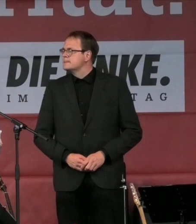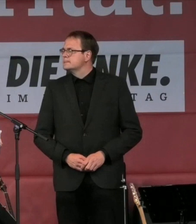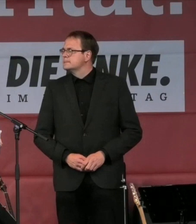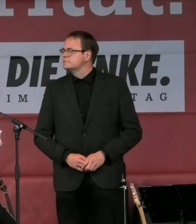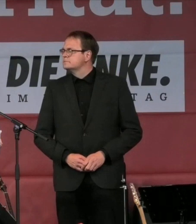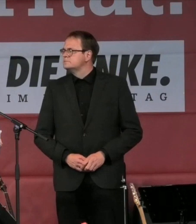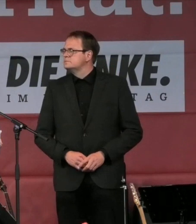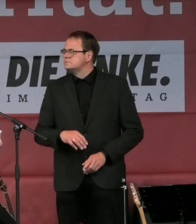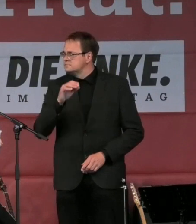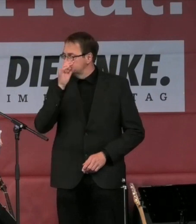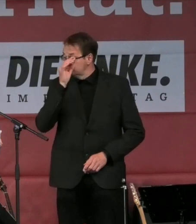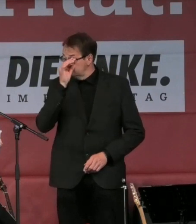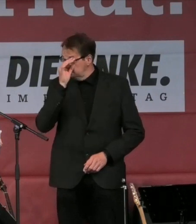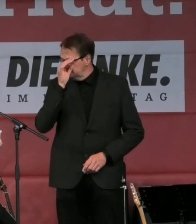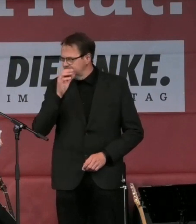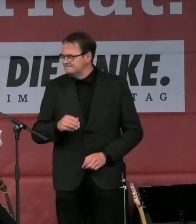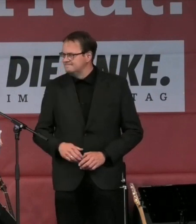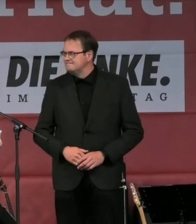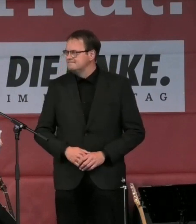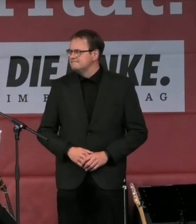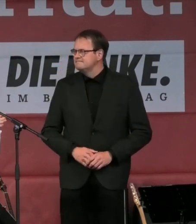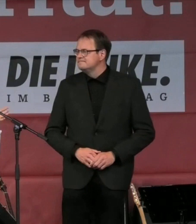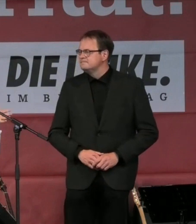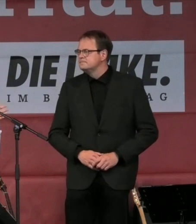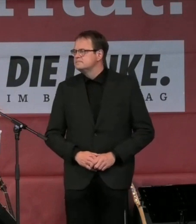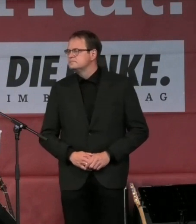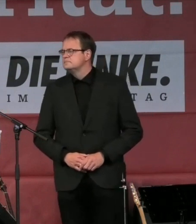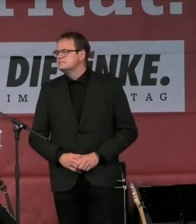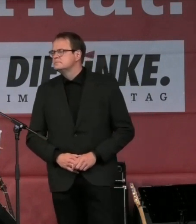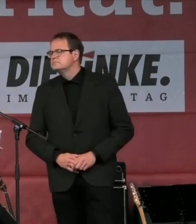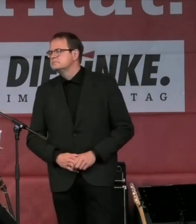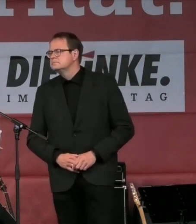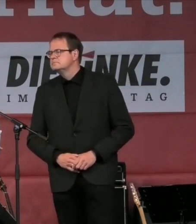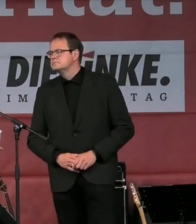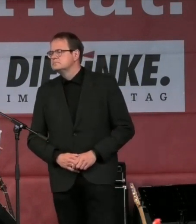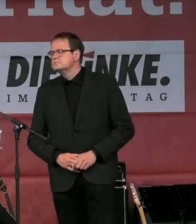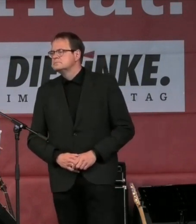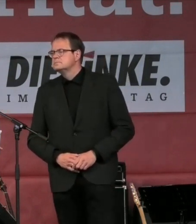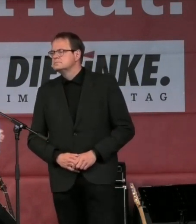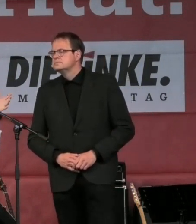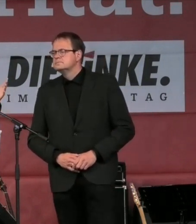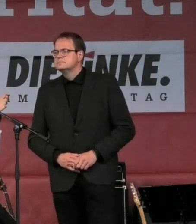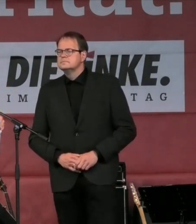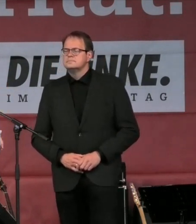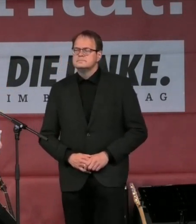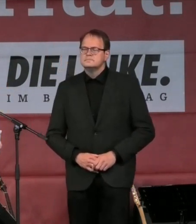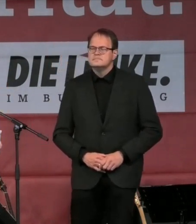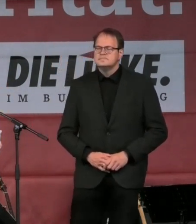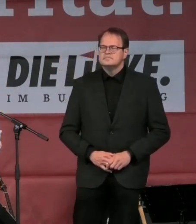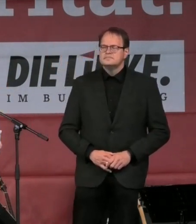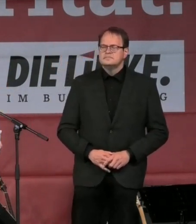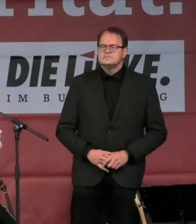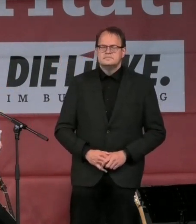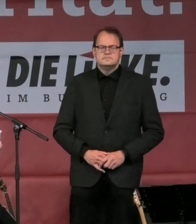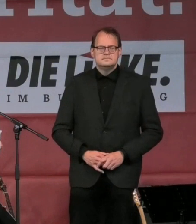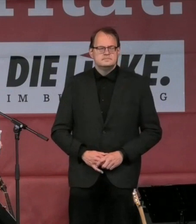einheiten 2 prozent der wirtschaftsleistung für rüstung das hieße übrigens noch einmal 30 milliarden mehr im jahr für rüstung in deutschland